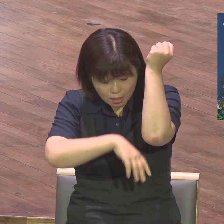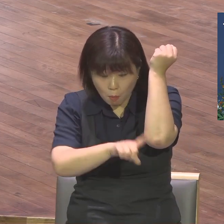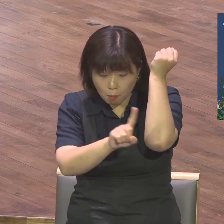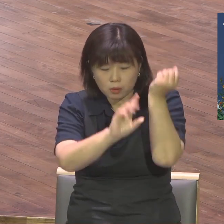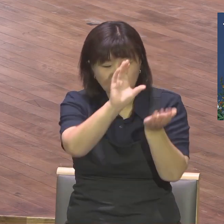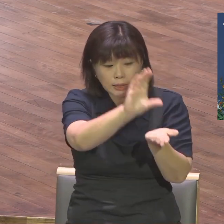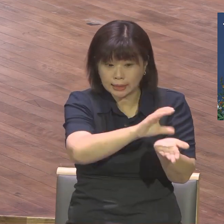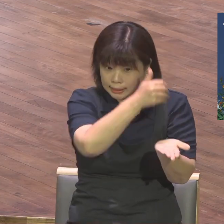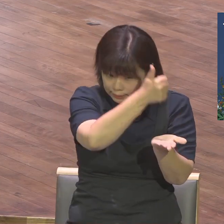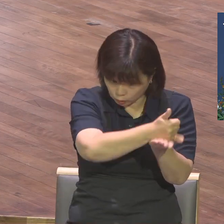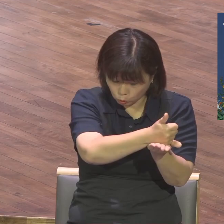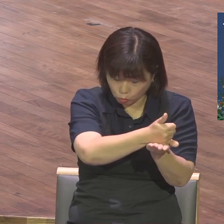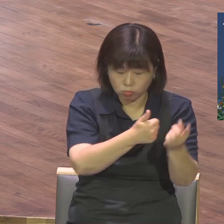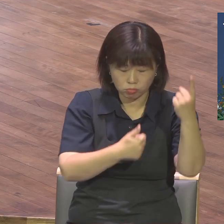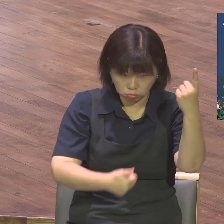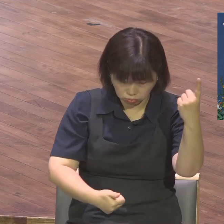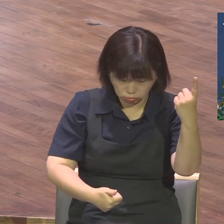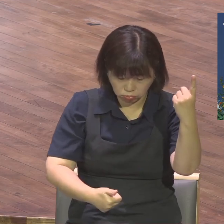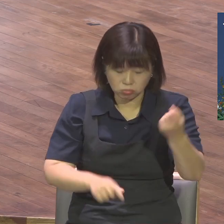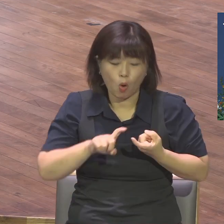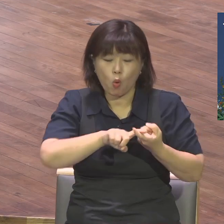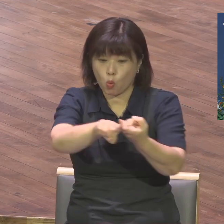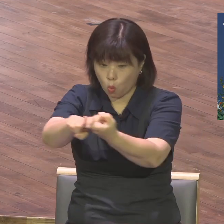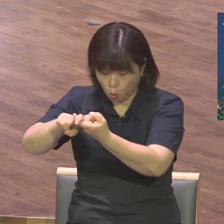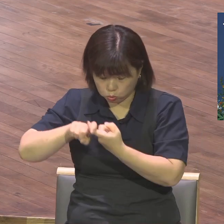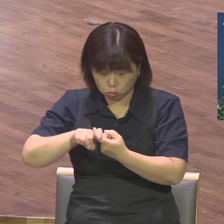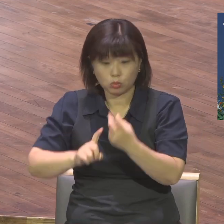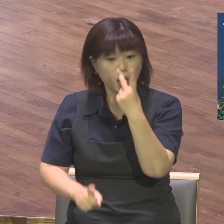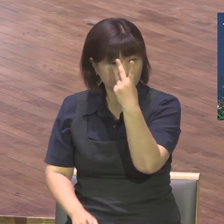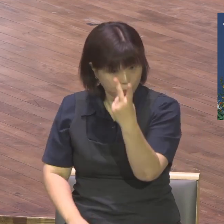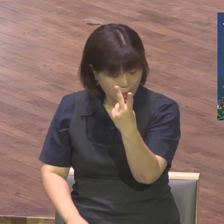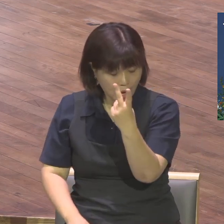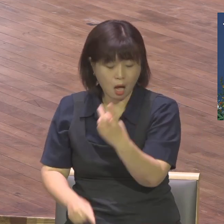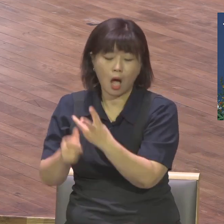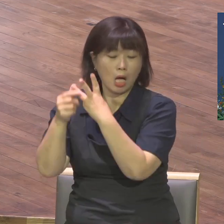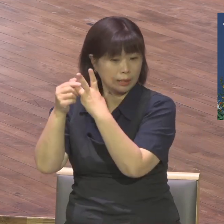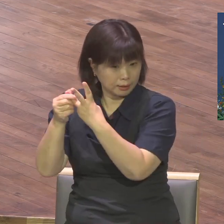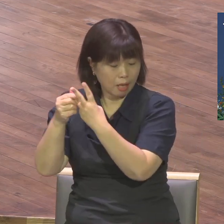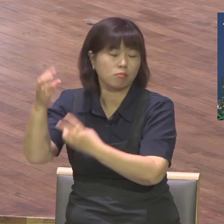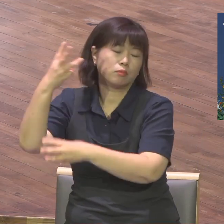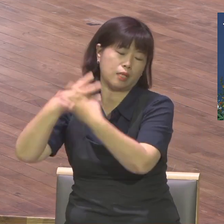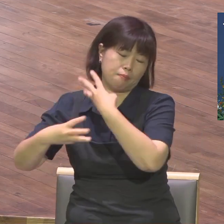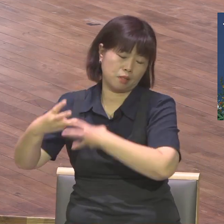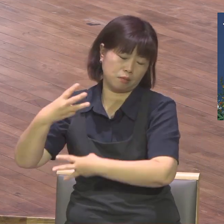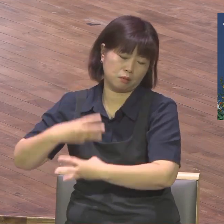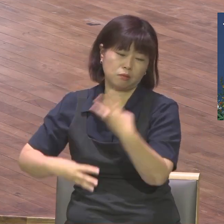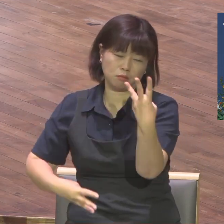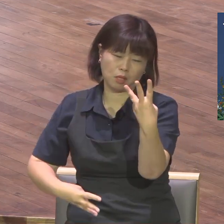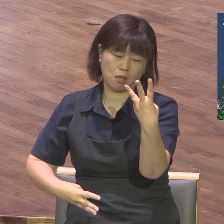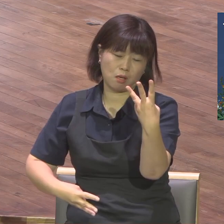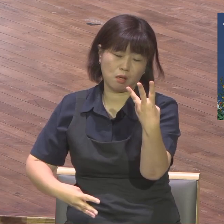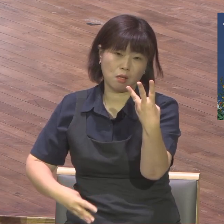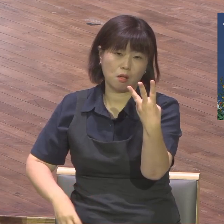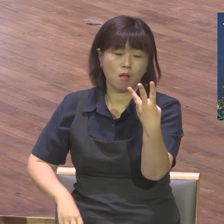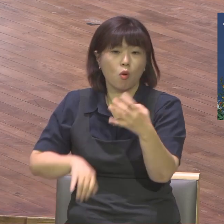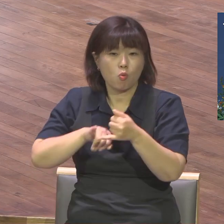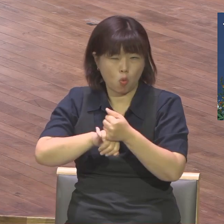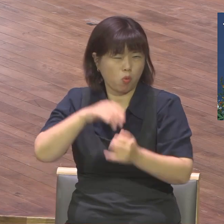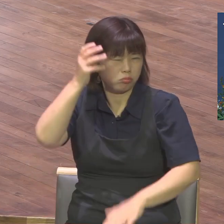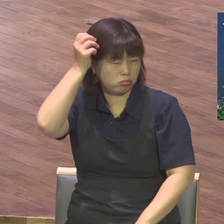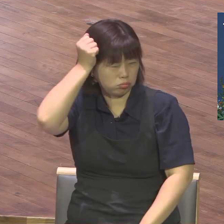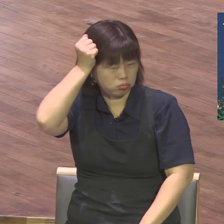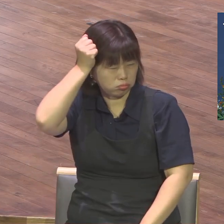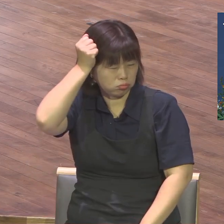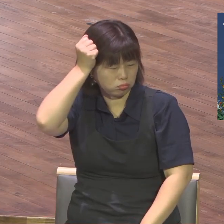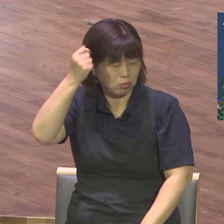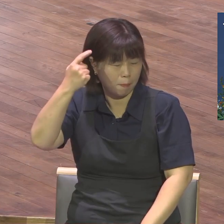그리스도 공동체 렘넌트. 자, 예수 그리스도로 확실하게 각인 뿌리쳐지게 돼야